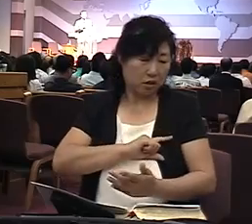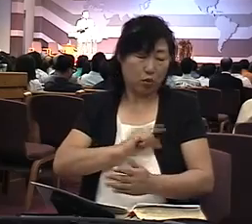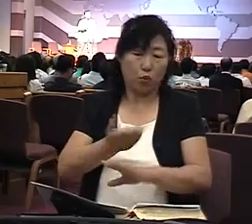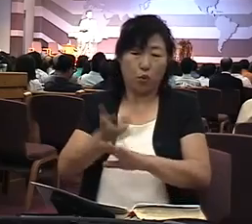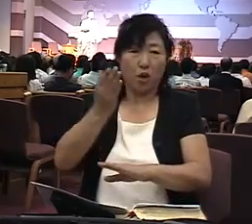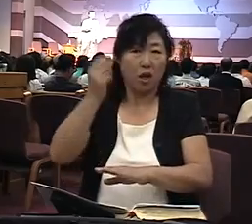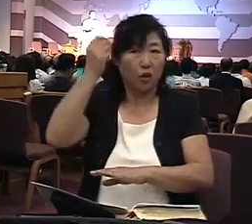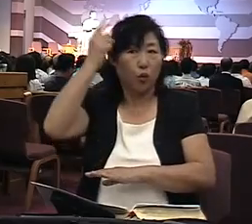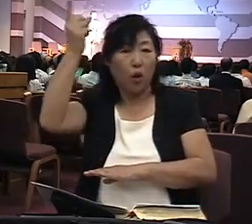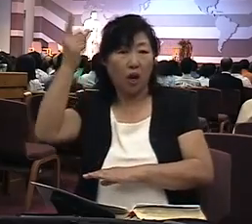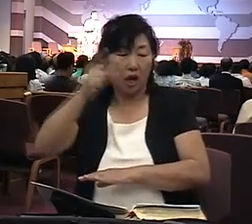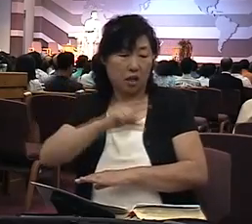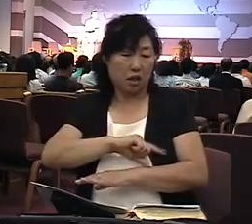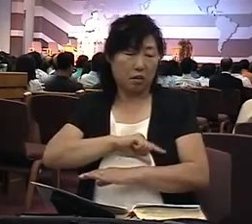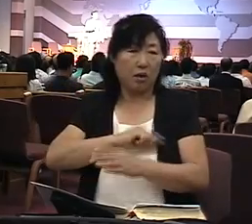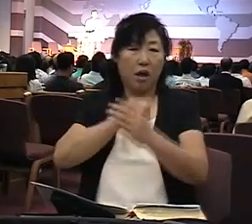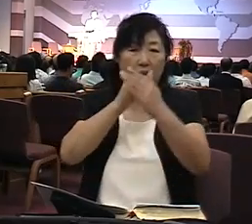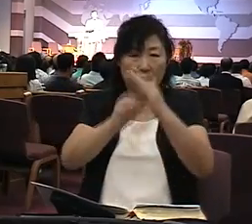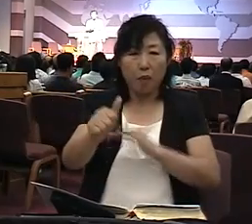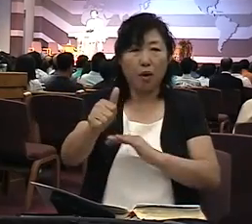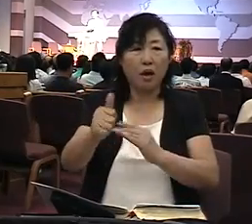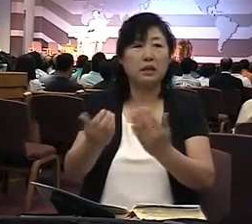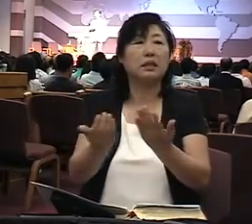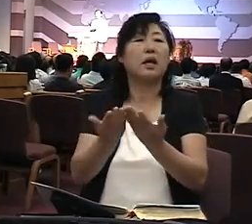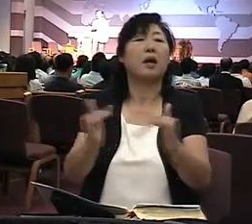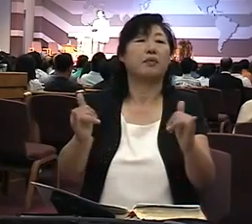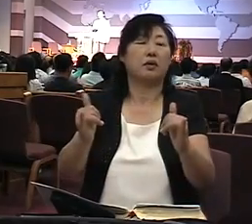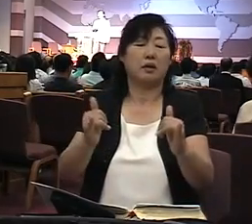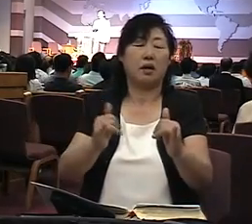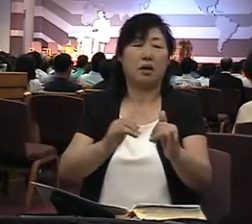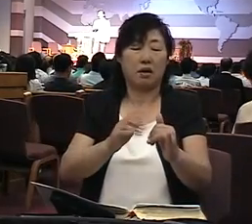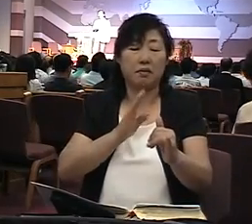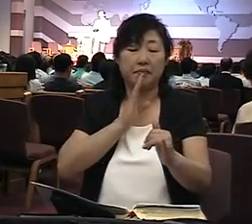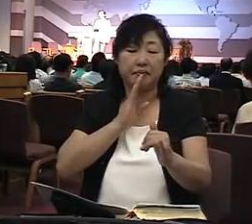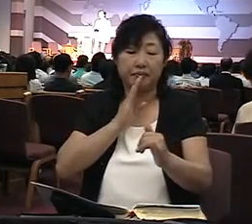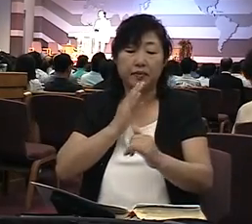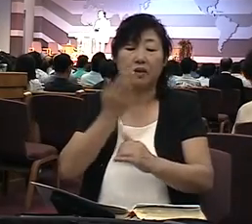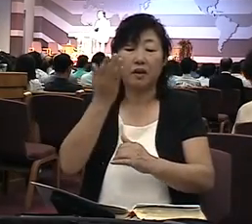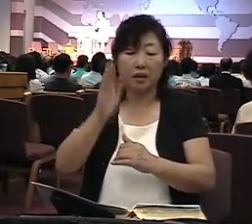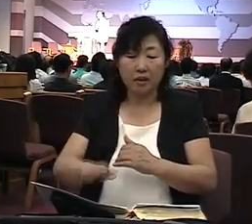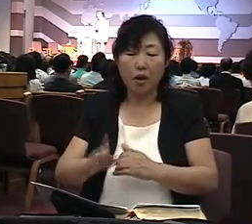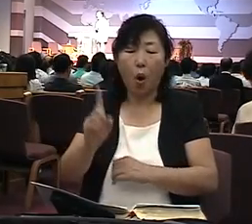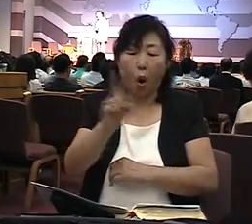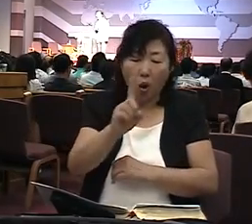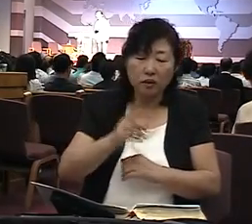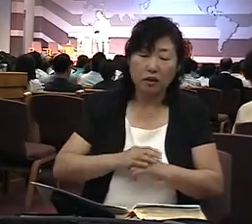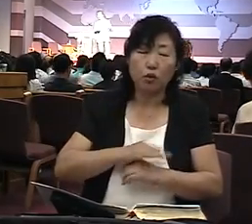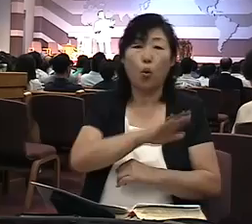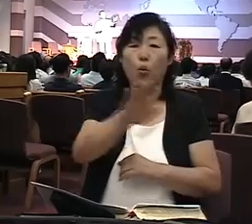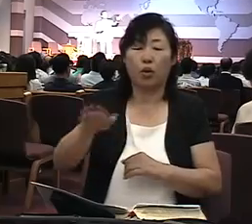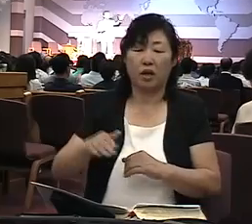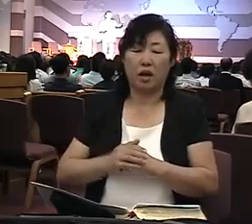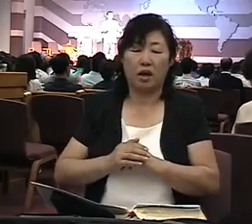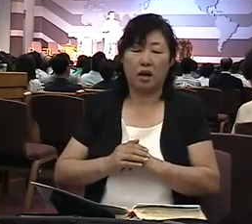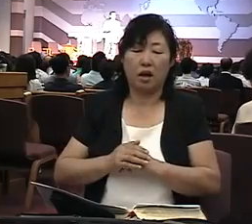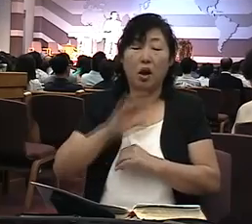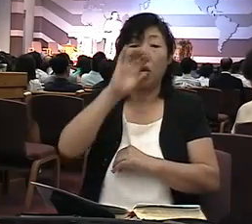뛰어난 이름을 대표하는 사신들이 아닙니까? 그런데 어찌하여 우리가 그러한 훈련 없이